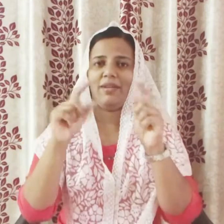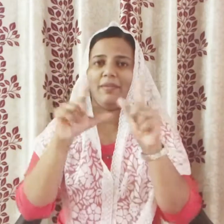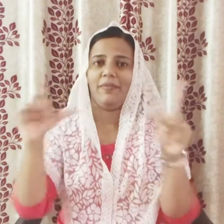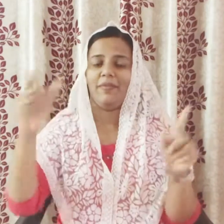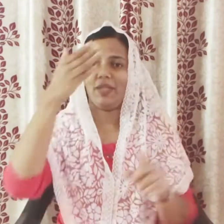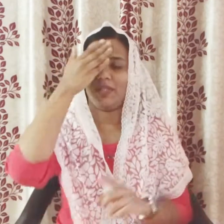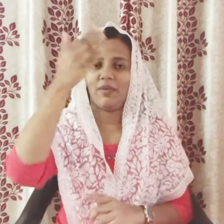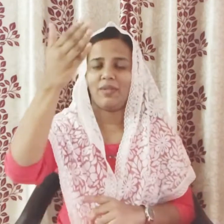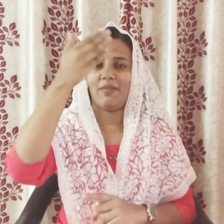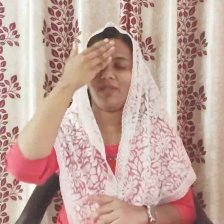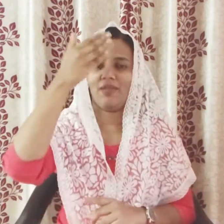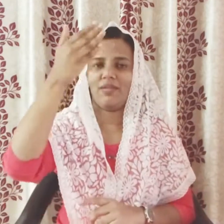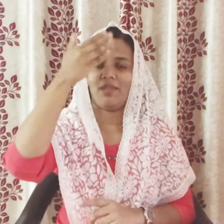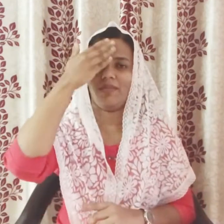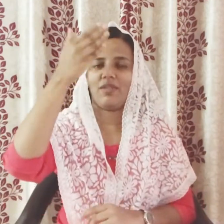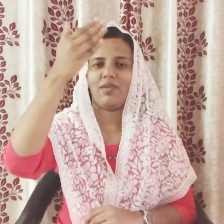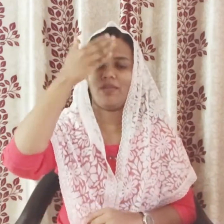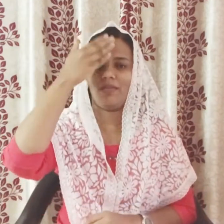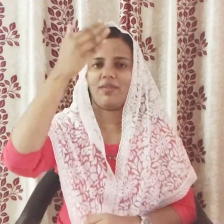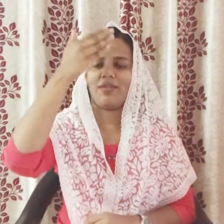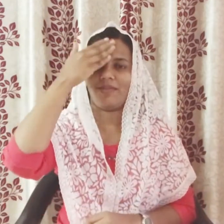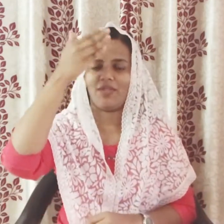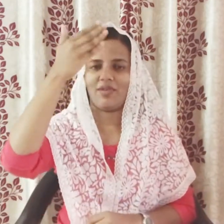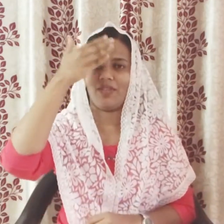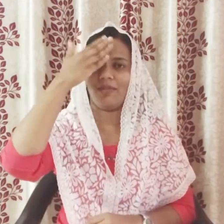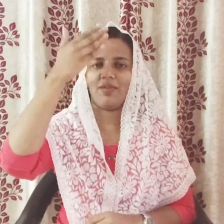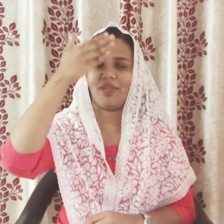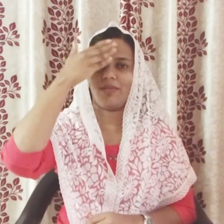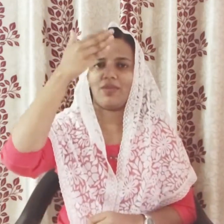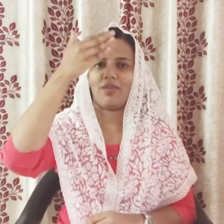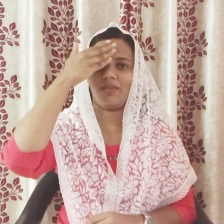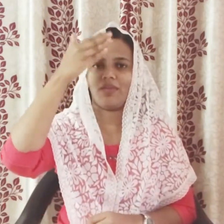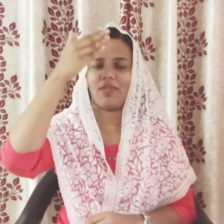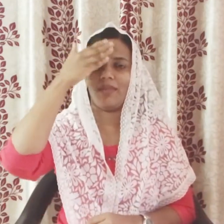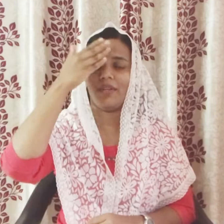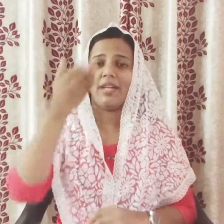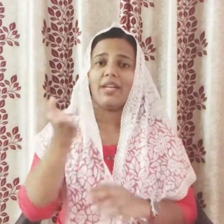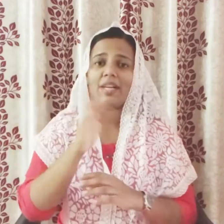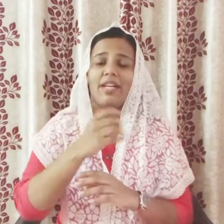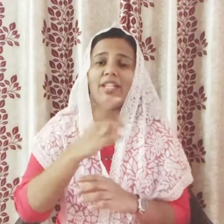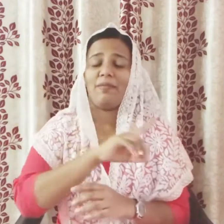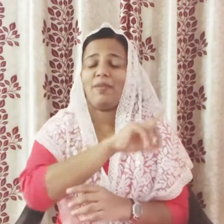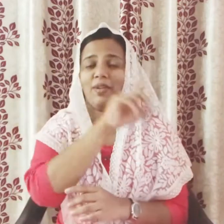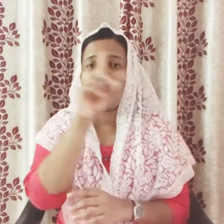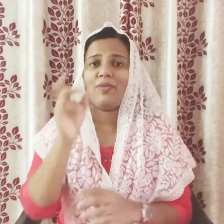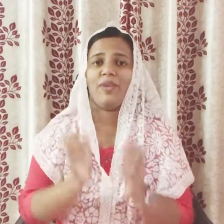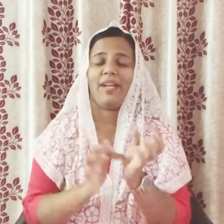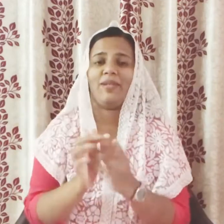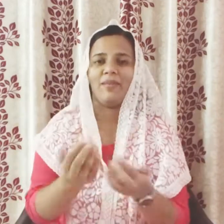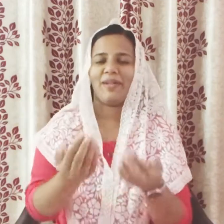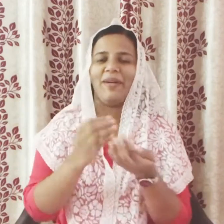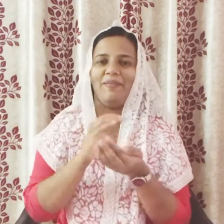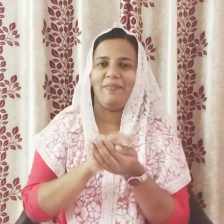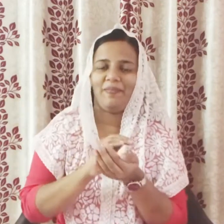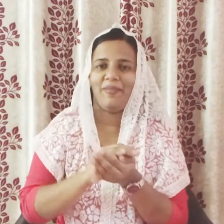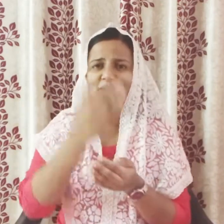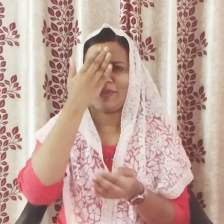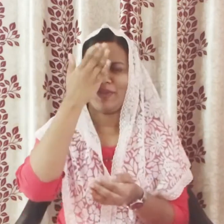ഹല്ലേലൂയ. സ്തോത്രം സ്തോത്രം സ്തോത്രം സ്തോത്രം സ്തോത്രം സ്തോത്രം സ്തോത്രം സ്തോത്രം സ്തോത്രം സ്തോത്രം. കഴിഞ്ഞ പകൽ മുഴുവൻ നമ്മുടെ കർത്താവ് നമ്മളെ കാത്തുപരിപാലിച്ചു.